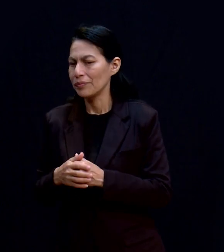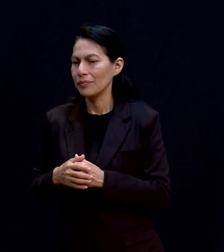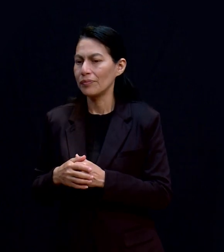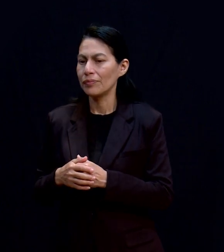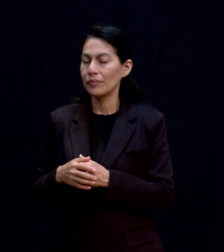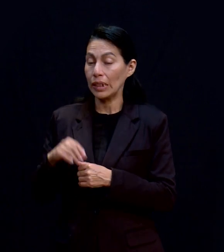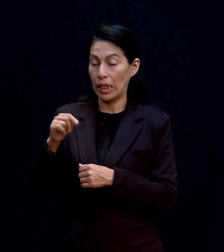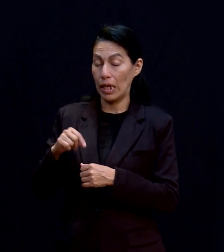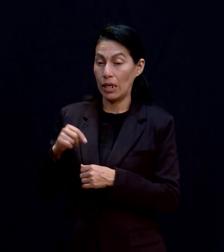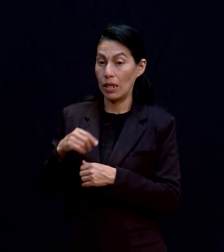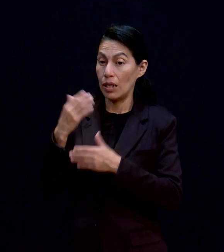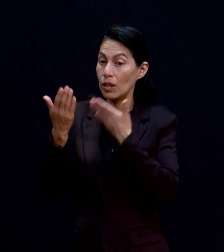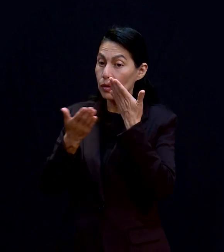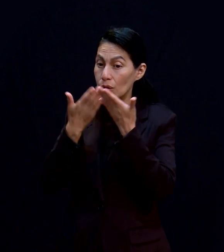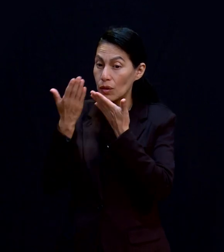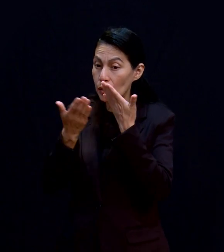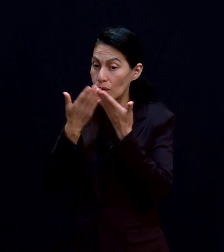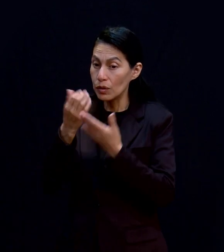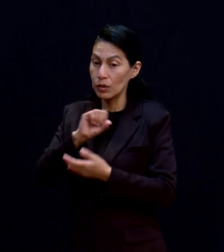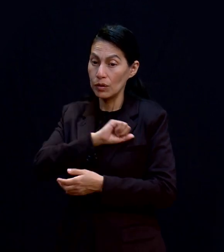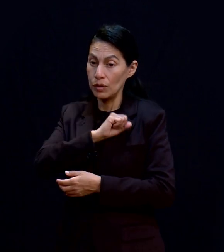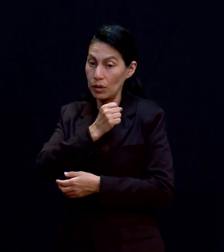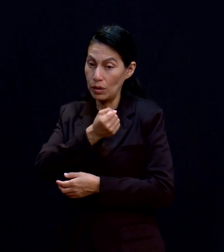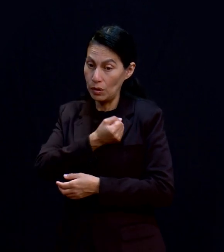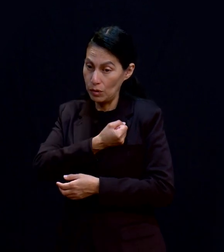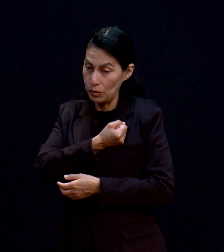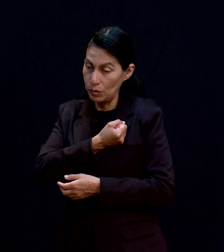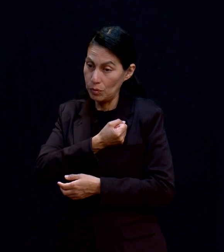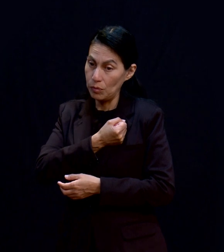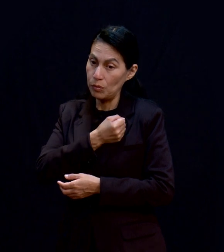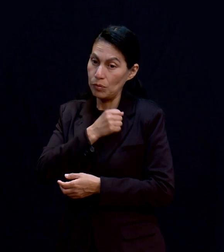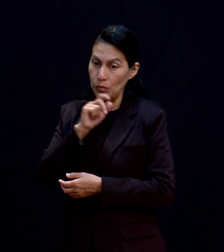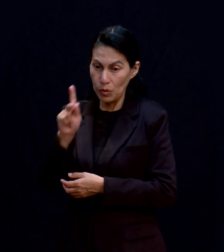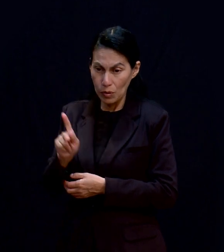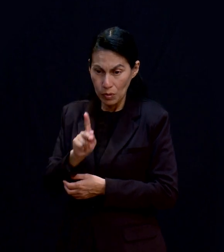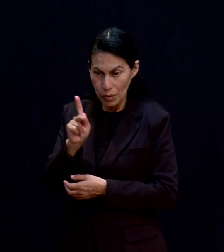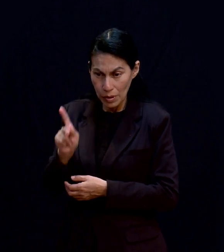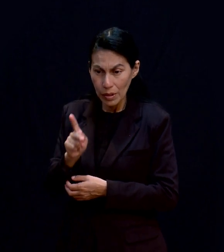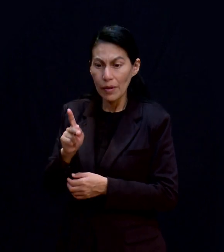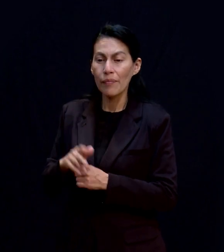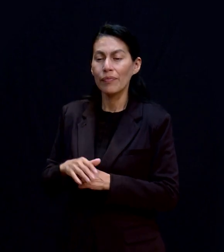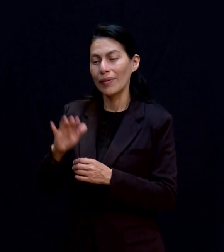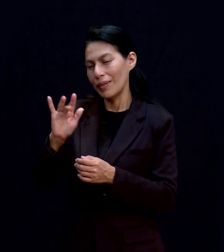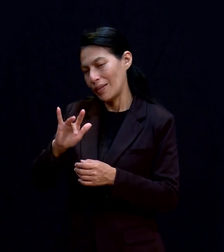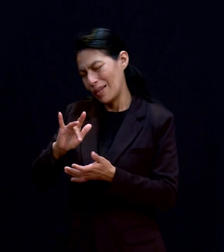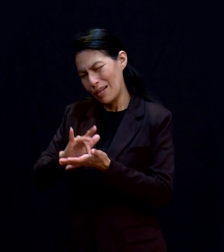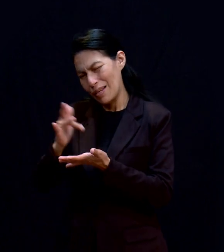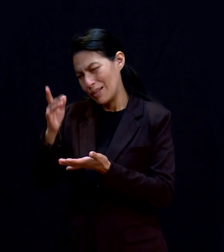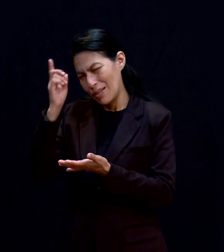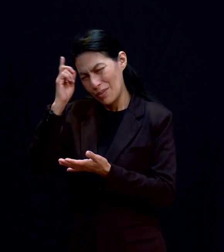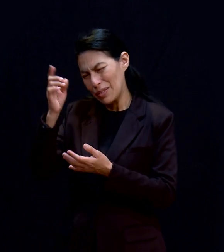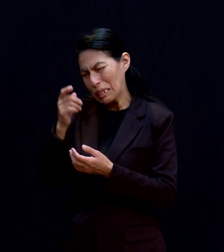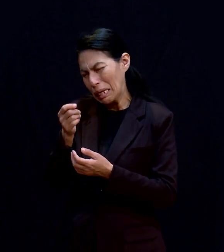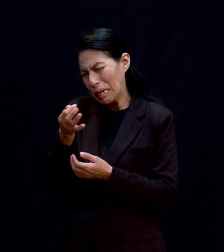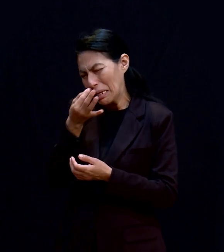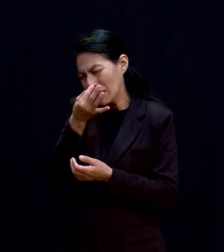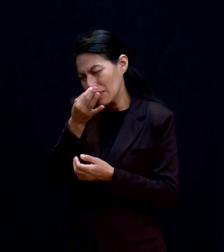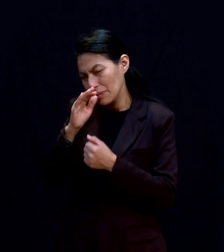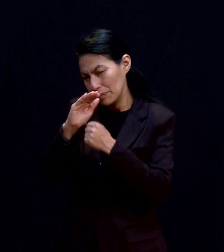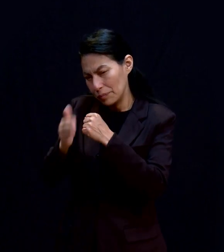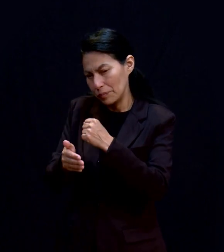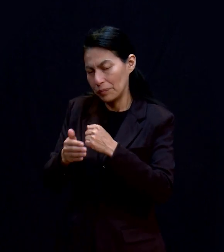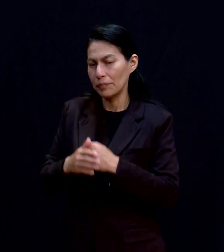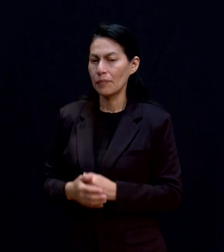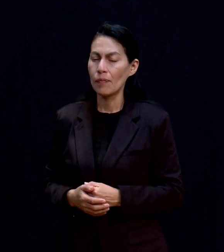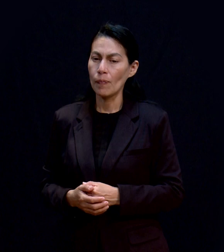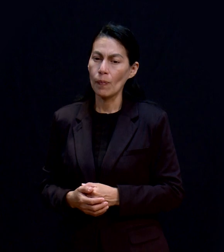adelante he hecho aquí una maestría en salud pública que estamos finalizando con éxito y